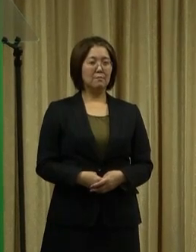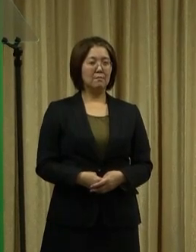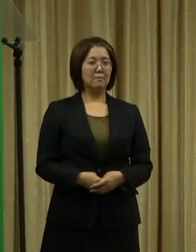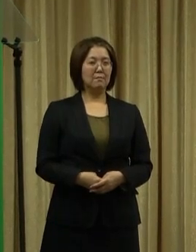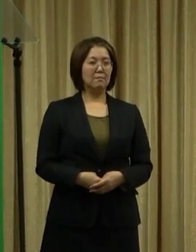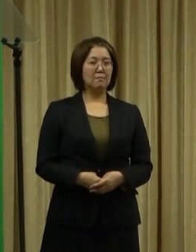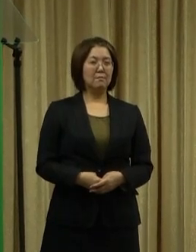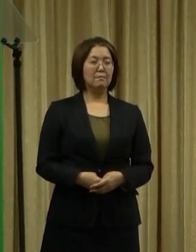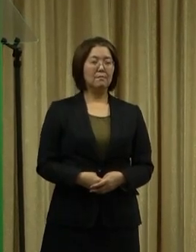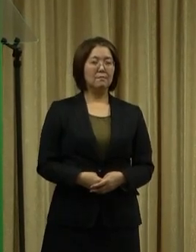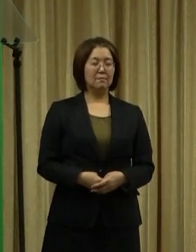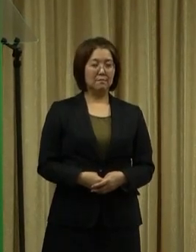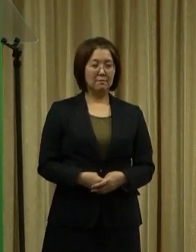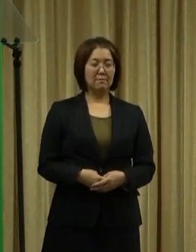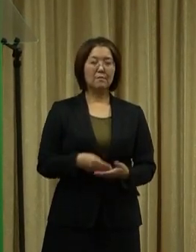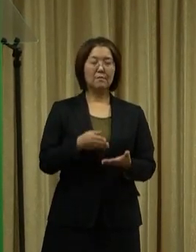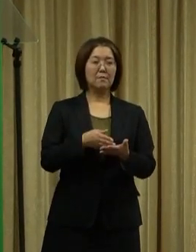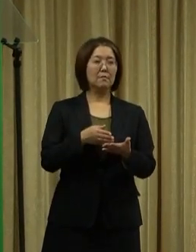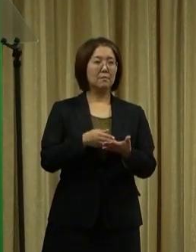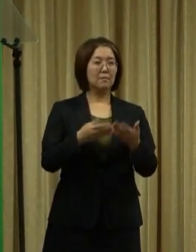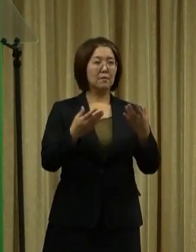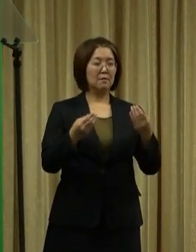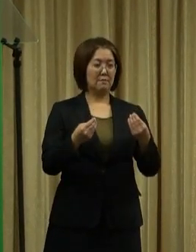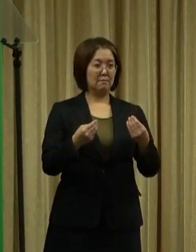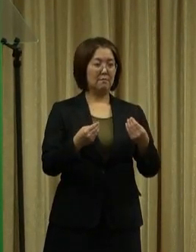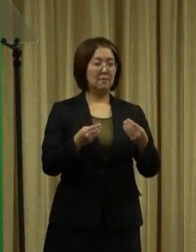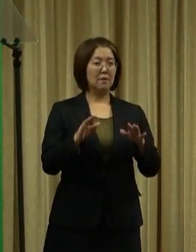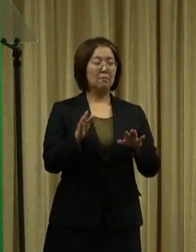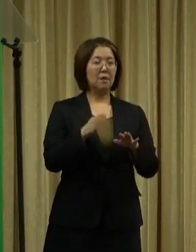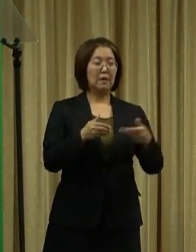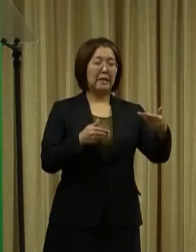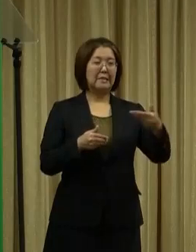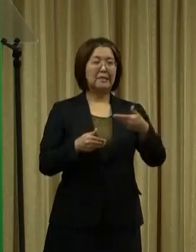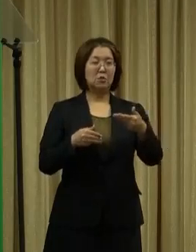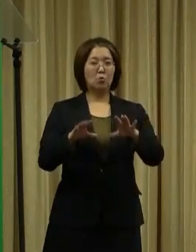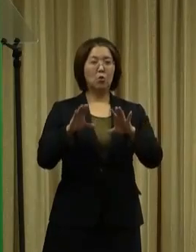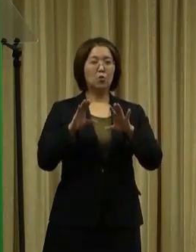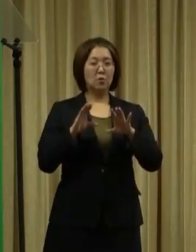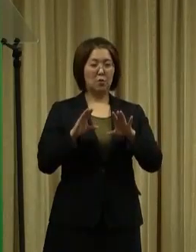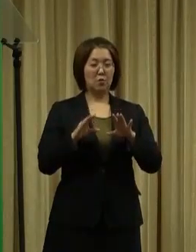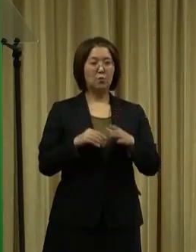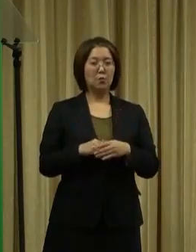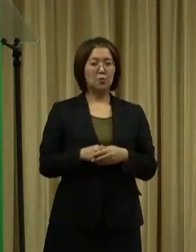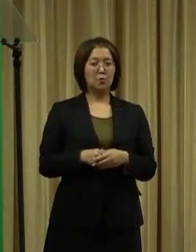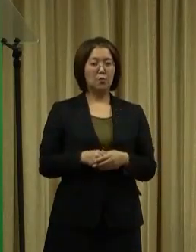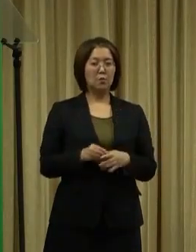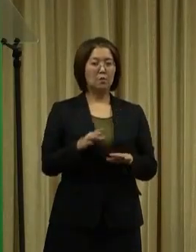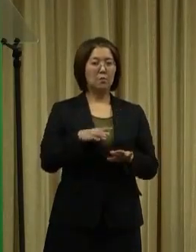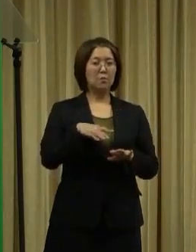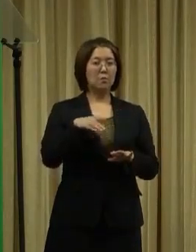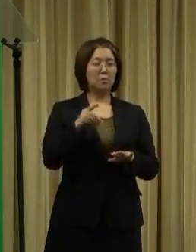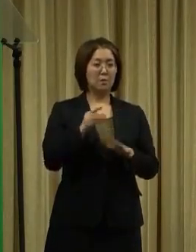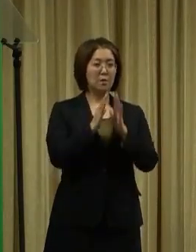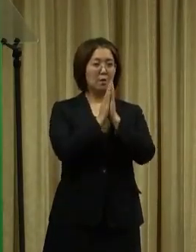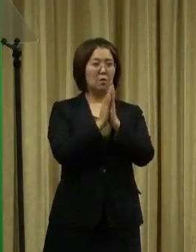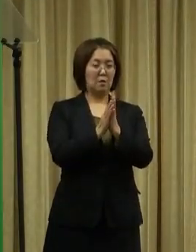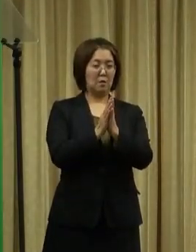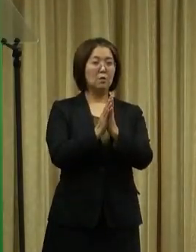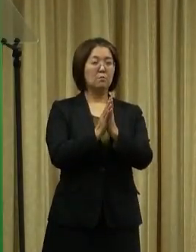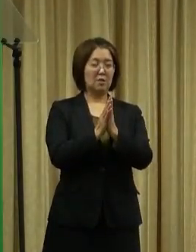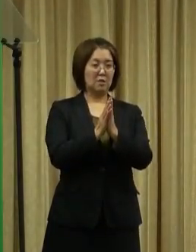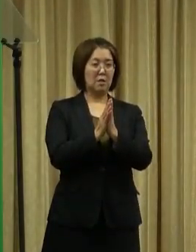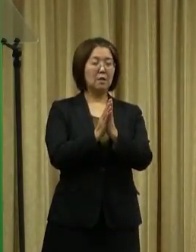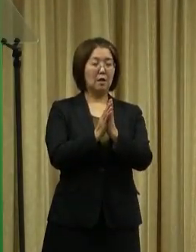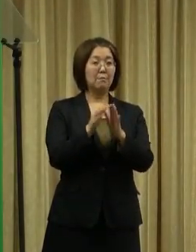はい、説明は以上になります。これからご質問をお受けしたいと思いますが、冒頭にもお願いした通り、ま